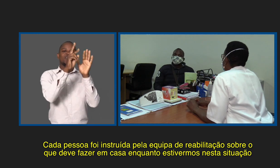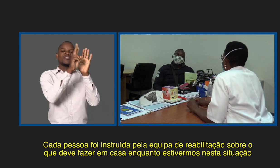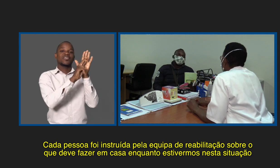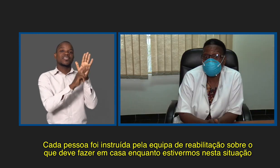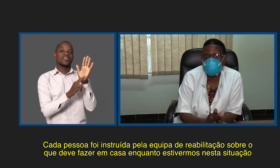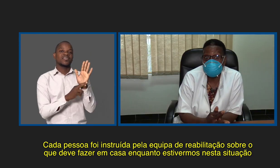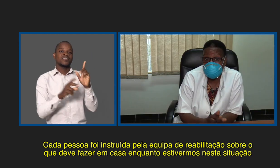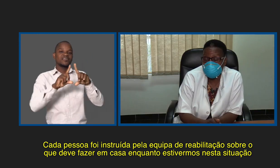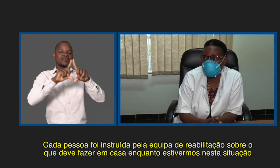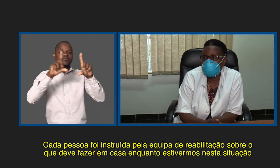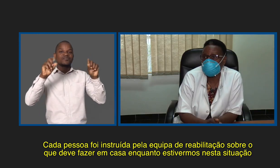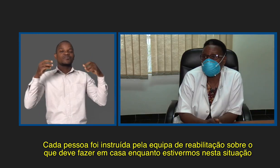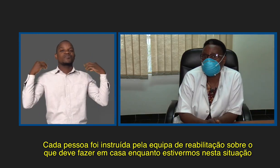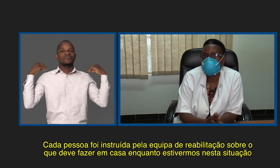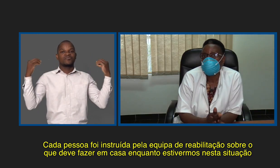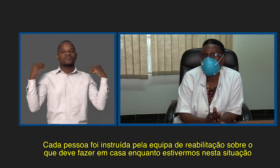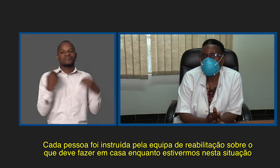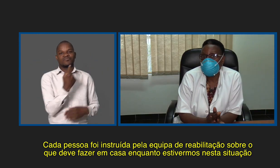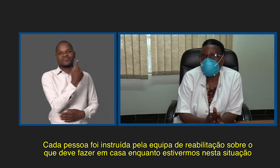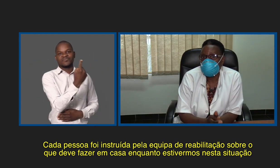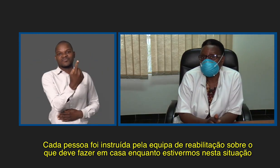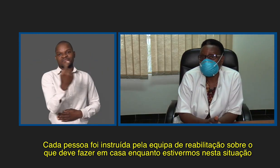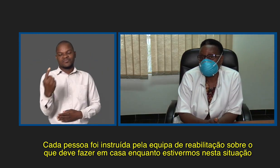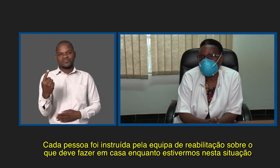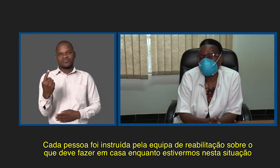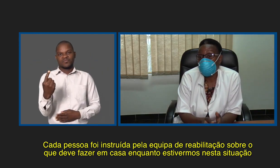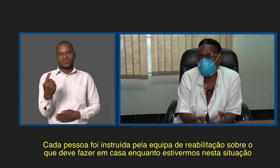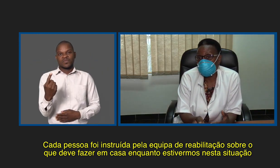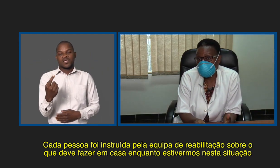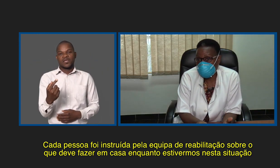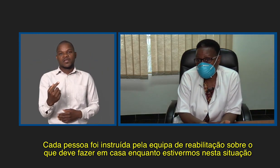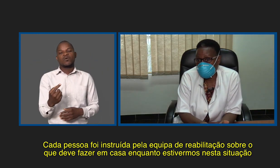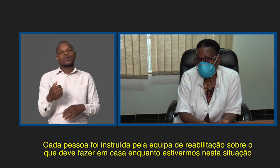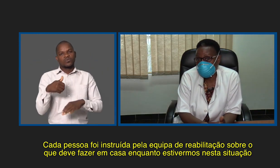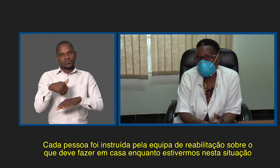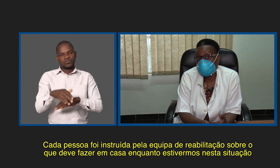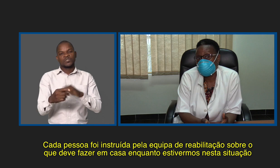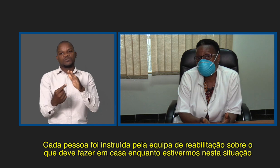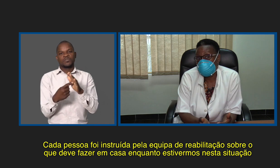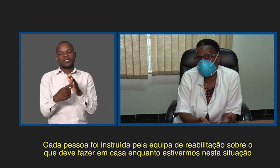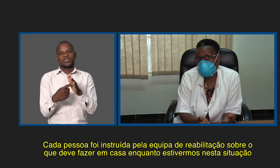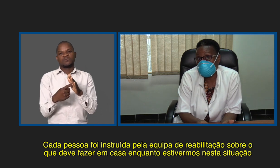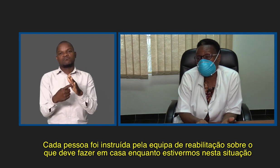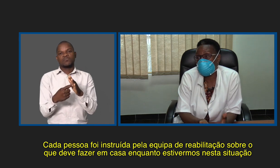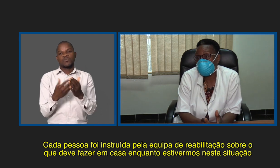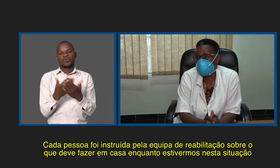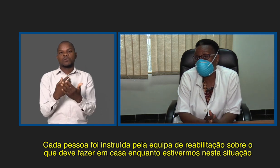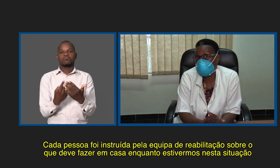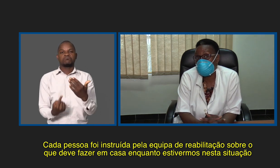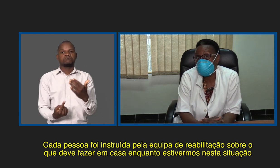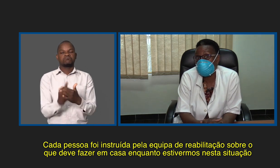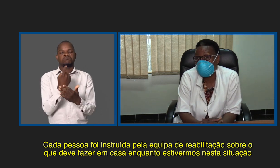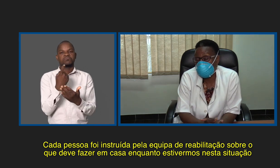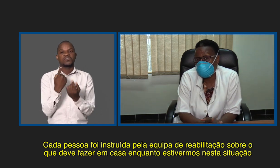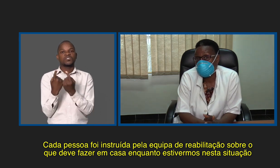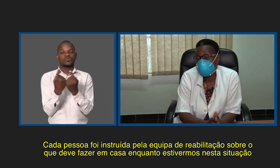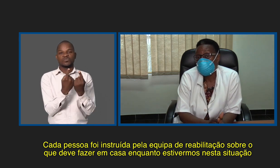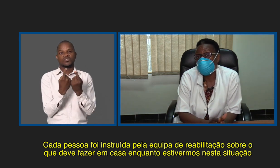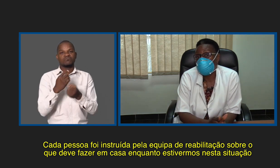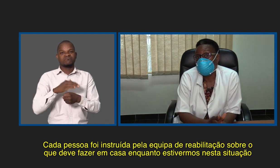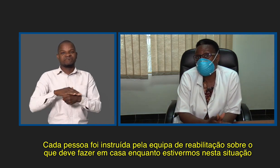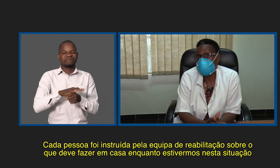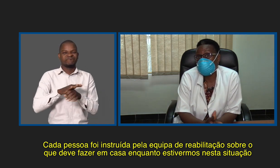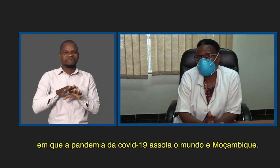daquilo que deve fazer em casa enquanto estivermos nesta situação em que a pandemia